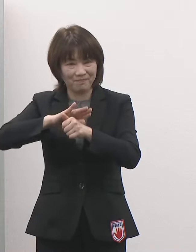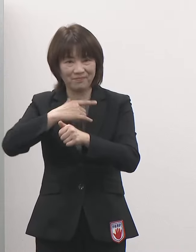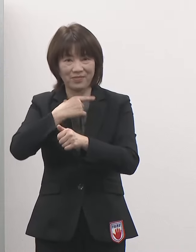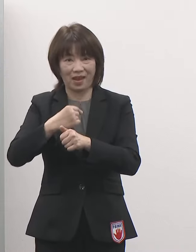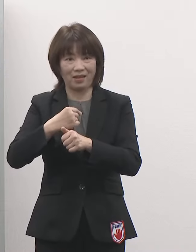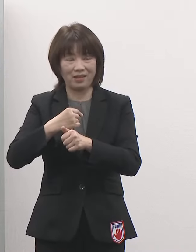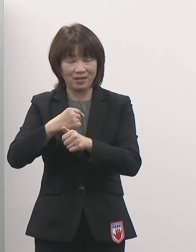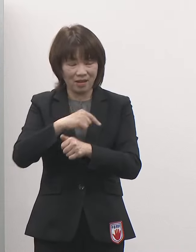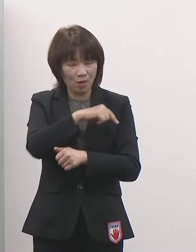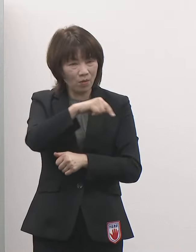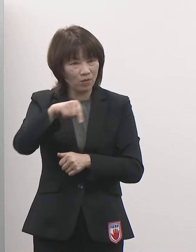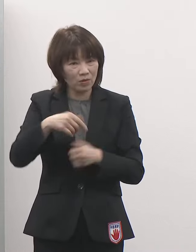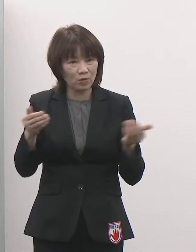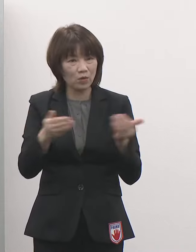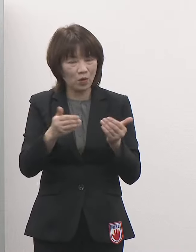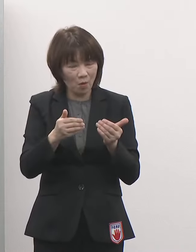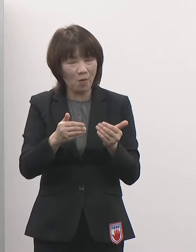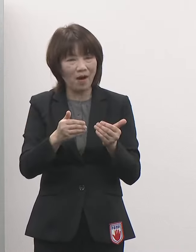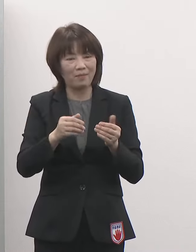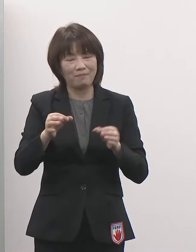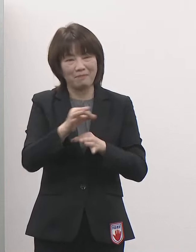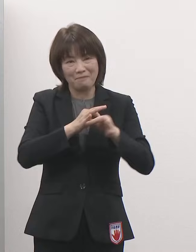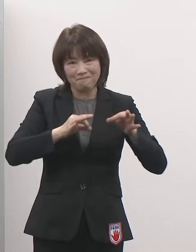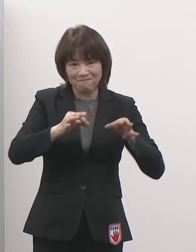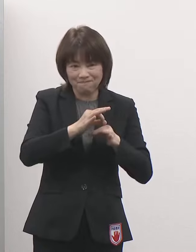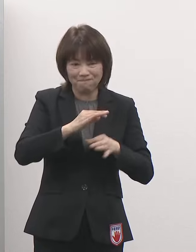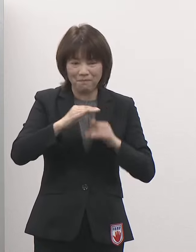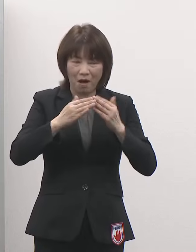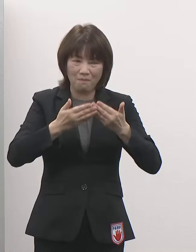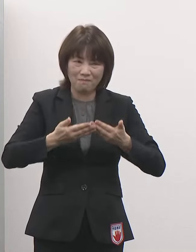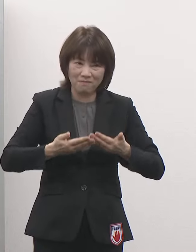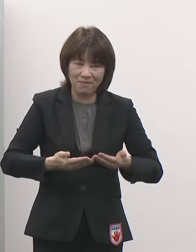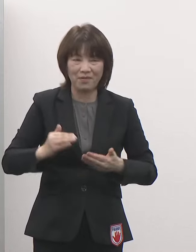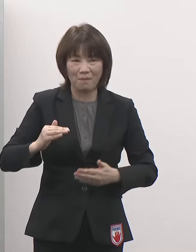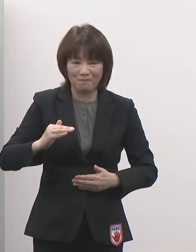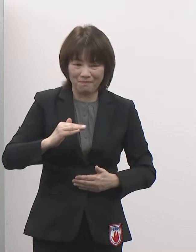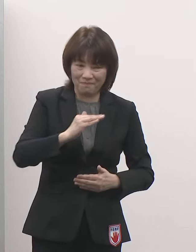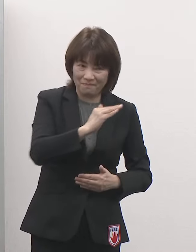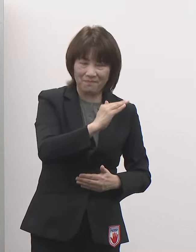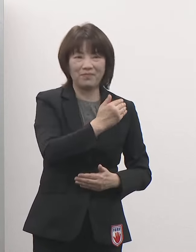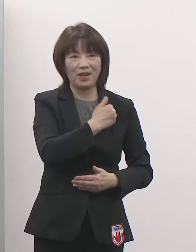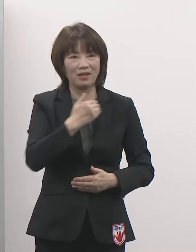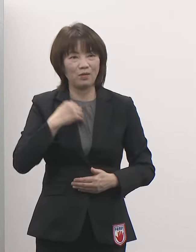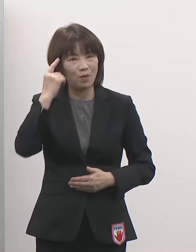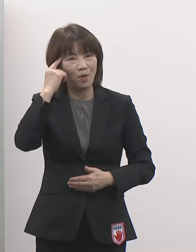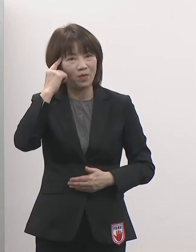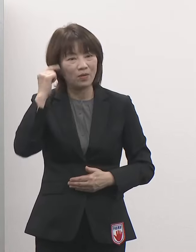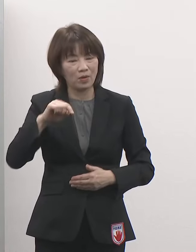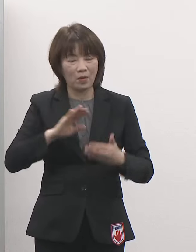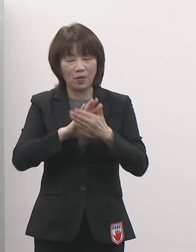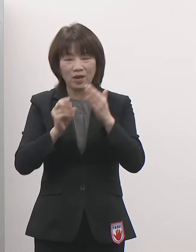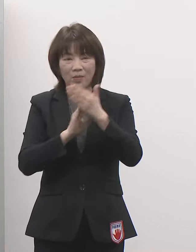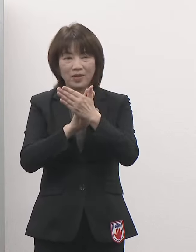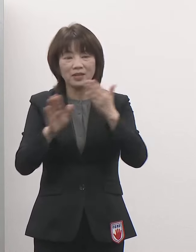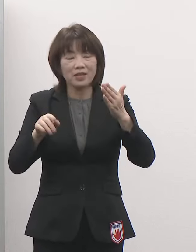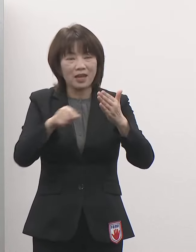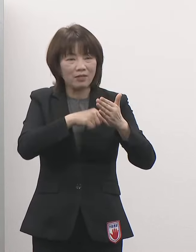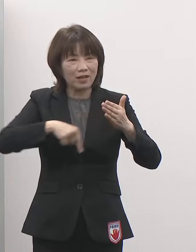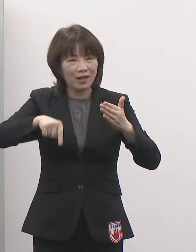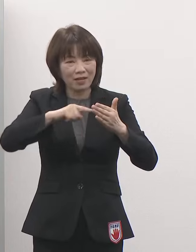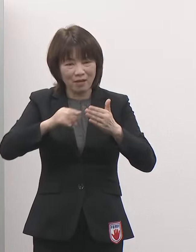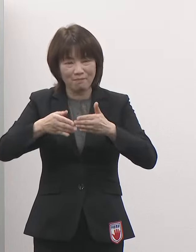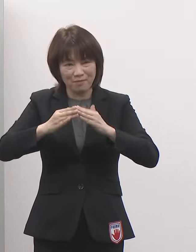長が見込まれる分野でもありますので、まあ、この安定成長力を県内経済にぜひビルトインするべく、今